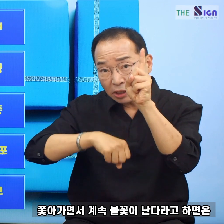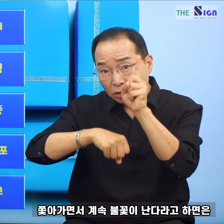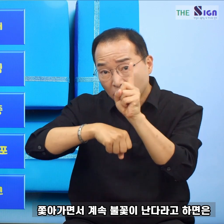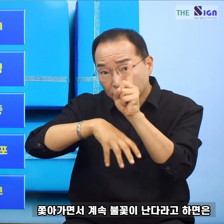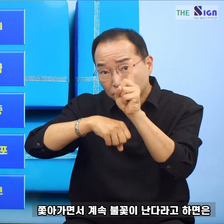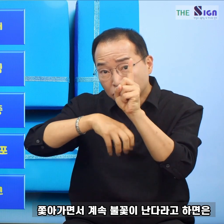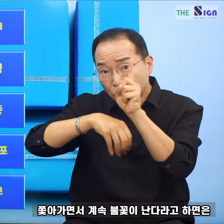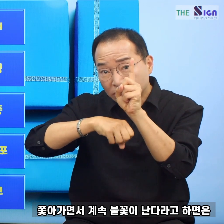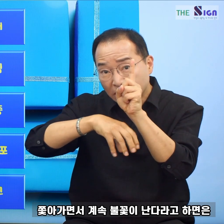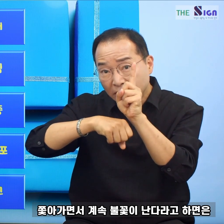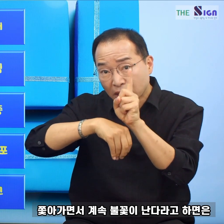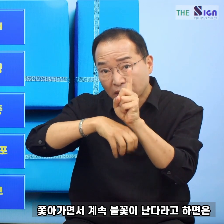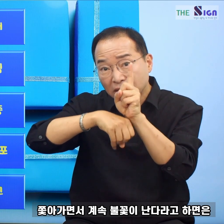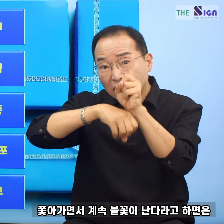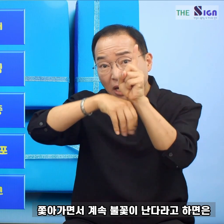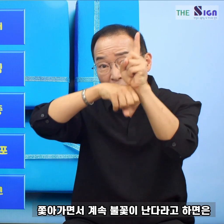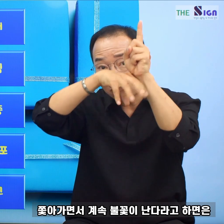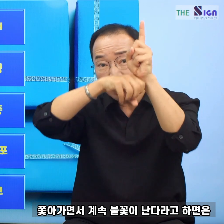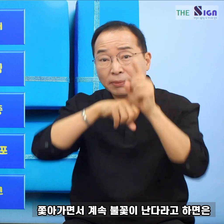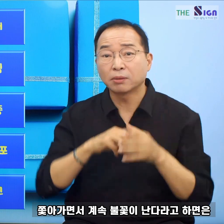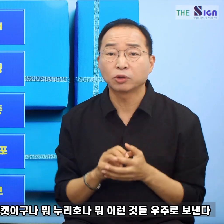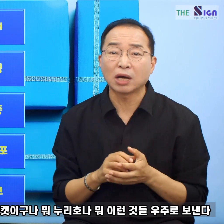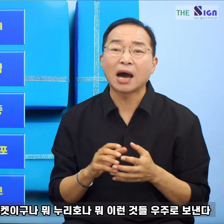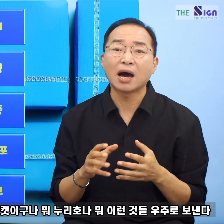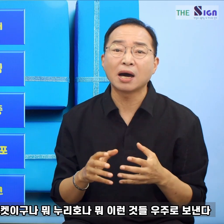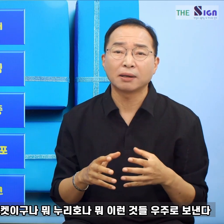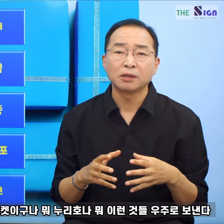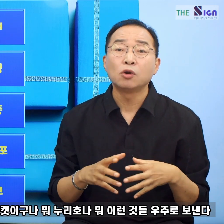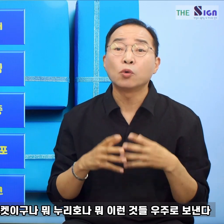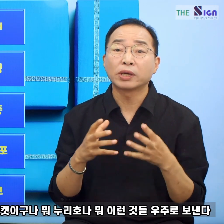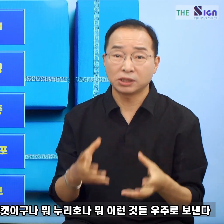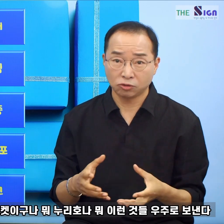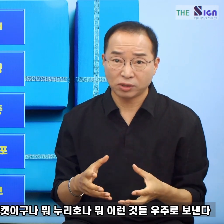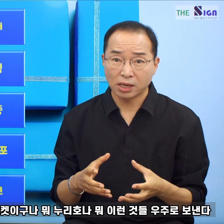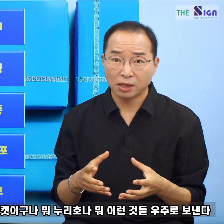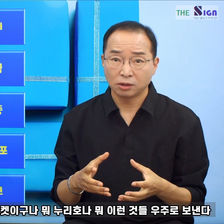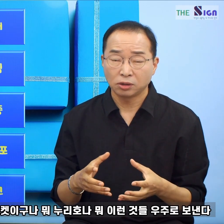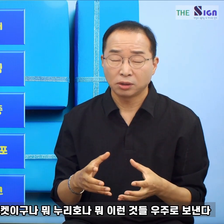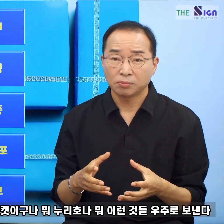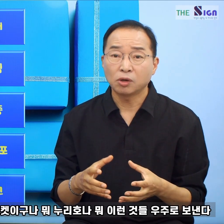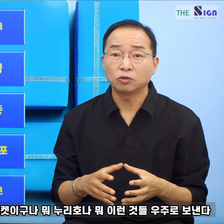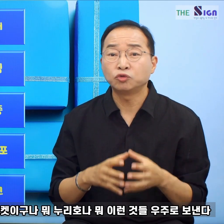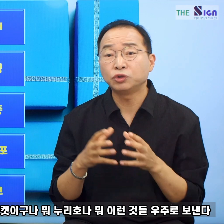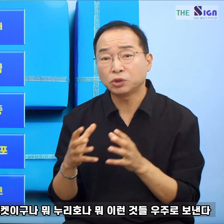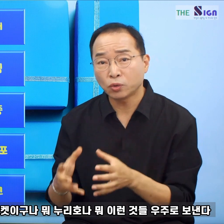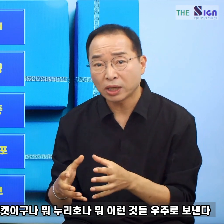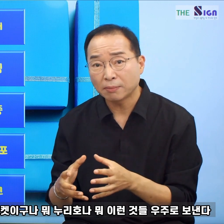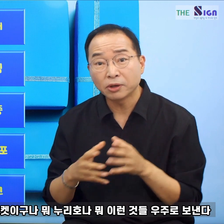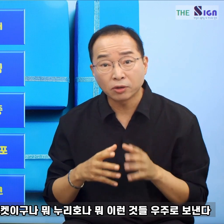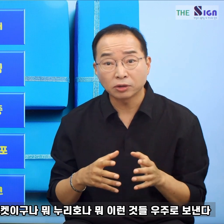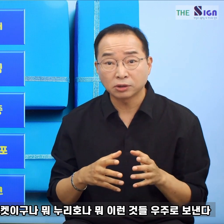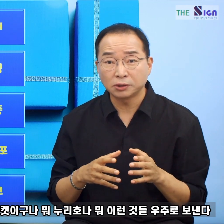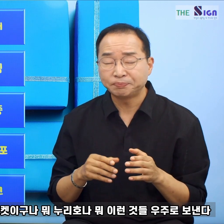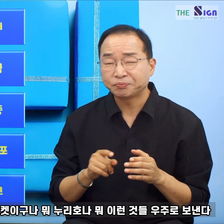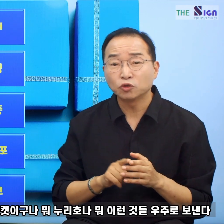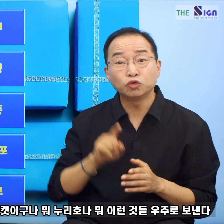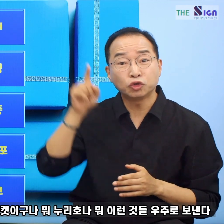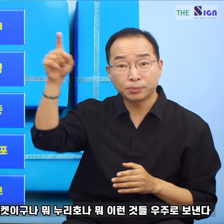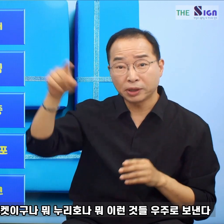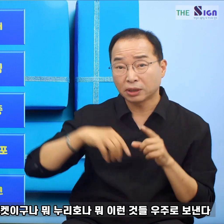계속 불꽃이나 이게 인다라고 하면은 보통 아 로켓이구나. 뭐 누리호나 뭐 이런 것들 우주로 보낸다.